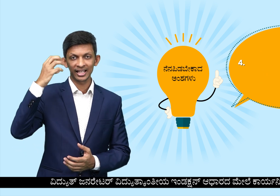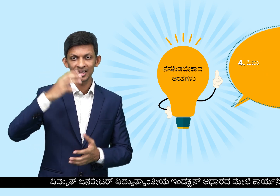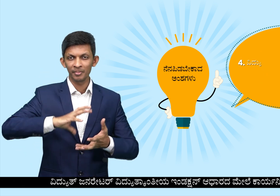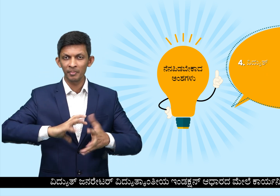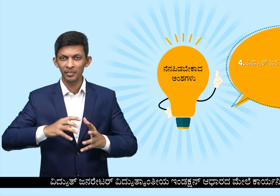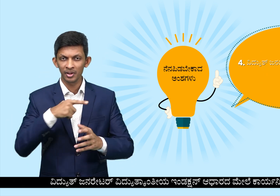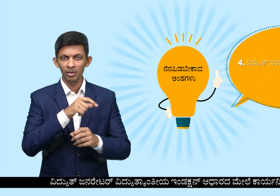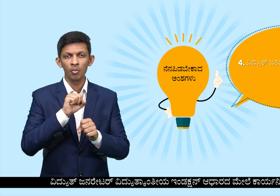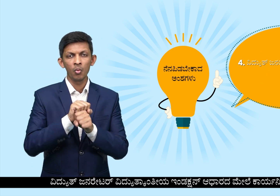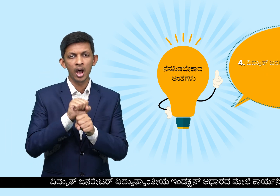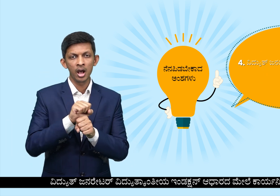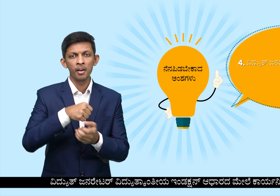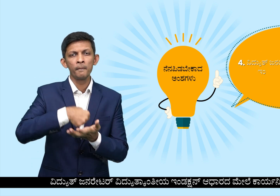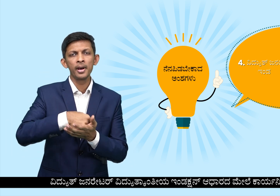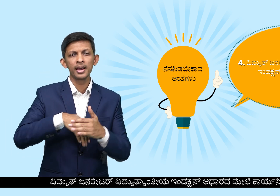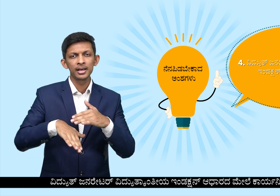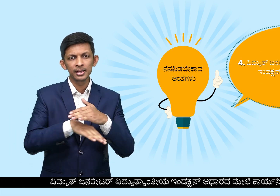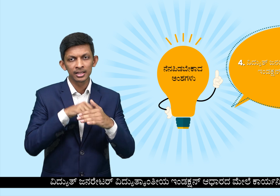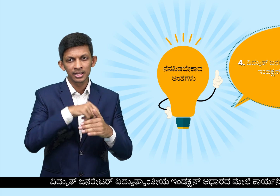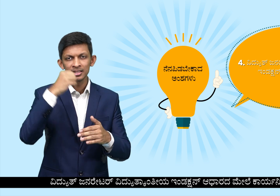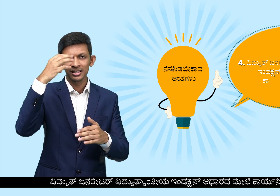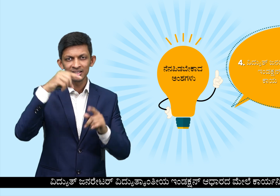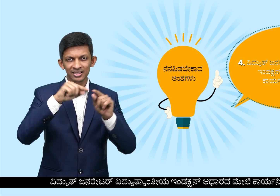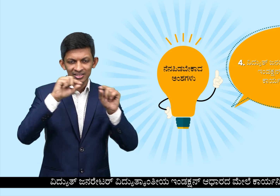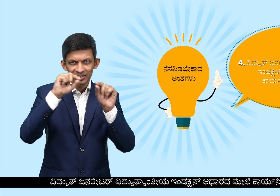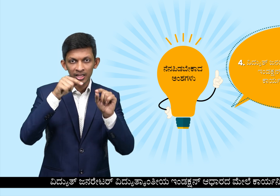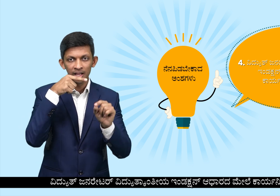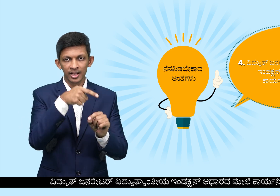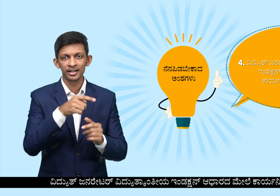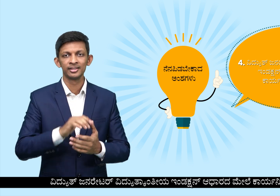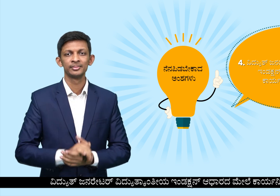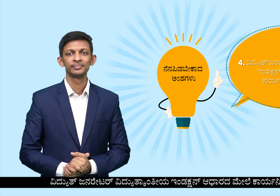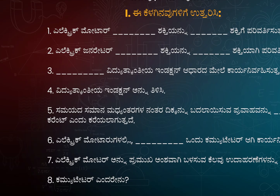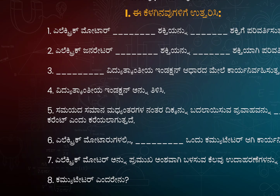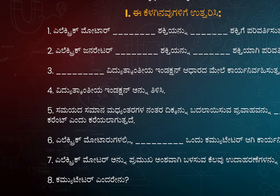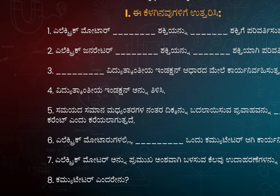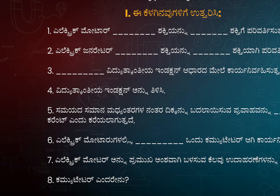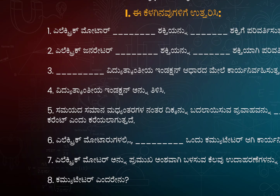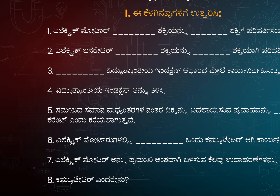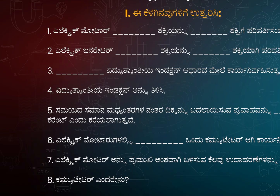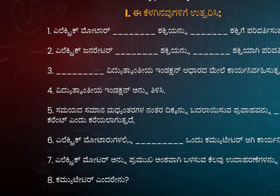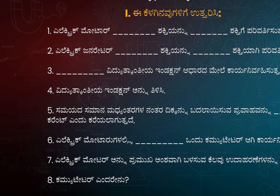ವಿದ್ಯುತ್ ಜನರೇಟರ್ ವಿದ್ಯುತ್ ಕಾಂತೀಯ ಇಂಡಕ್ಷನ್ ಆಧಾರದ ಮೇಲೆ ಕಾರ್ಯನಿರ್ವಹಿಸುತ್ತದೆ.